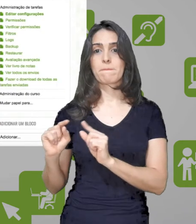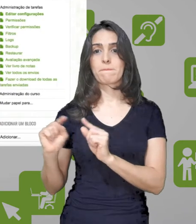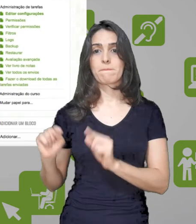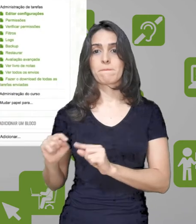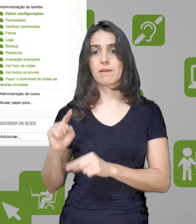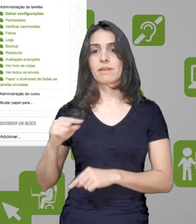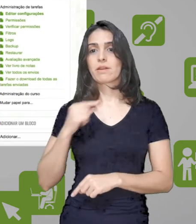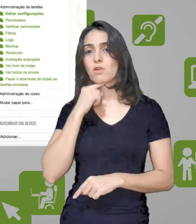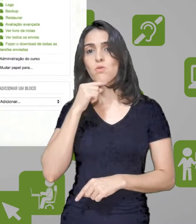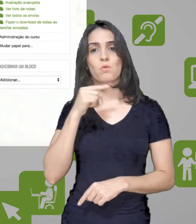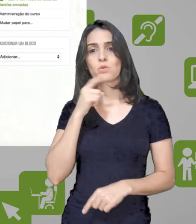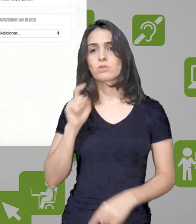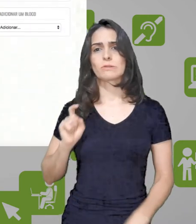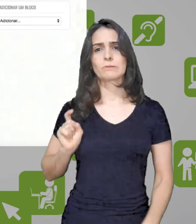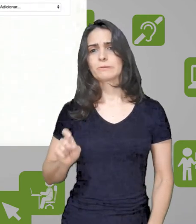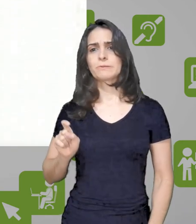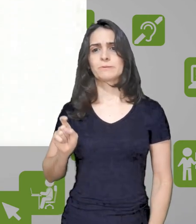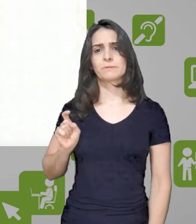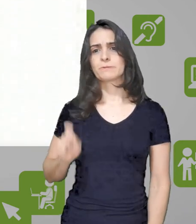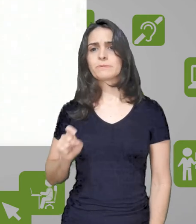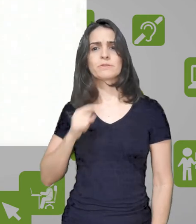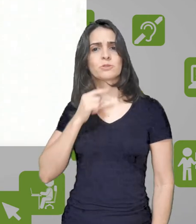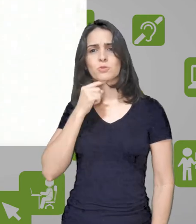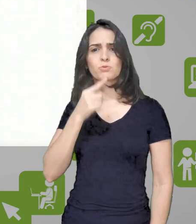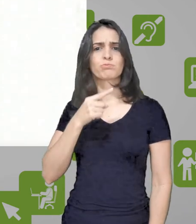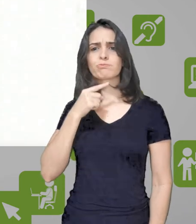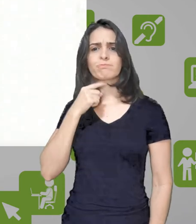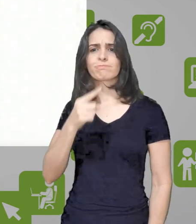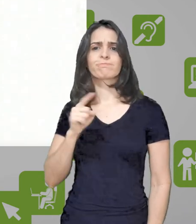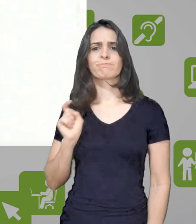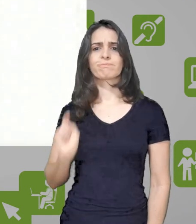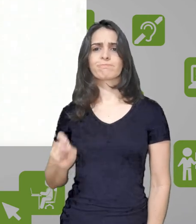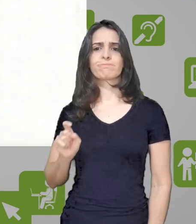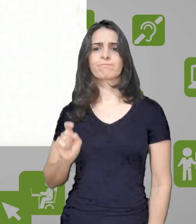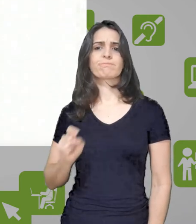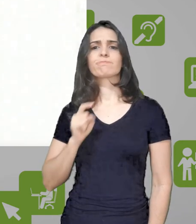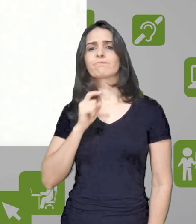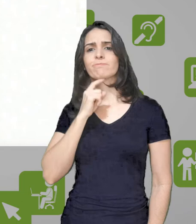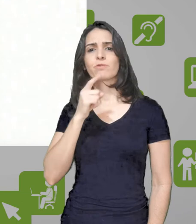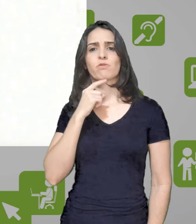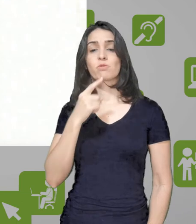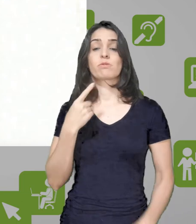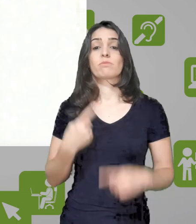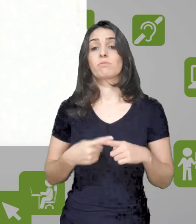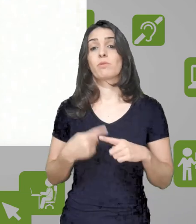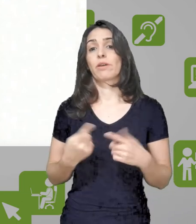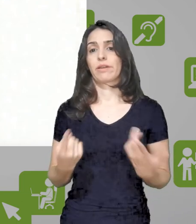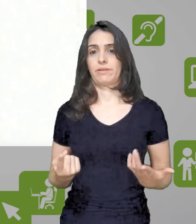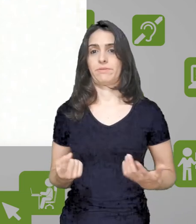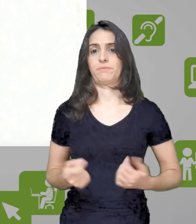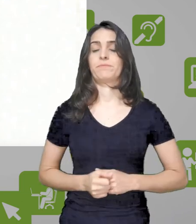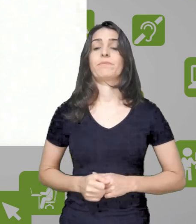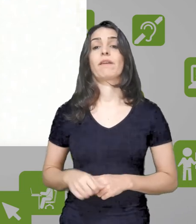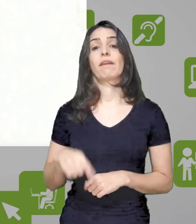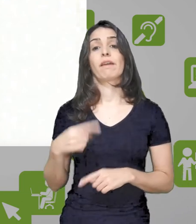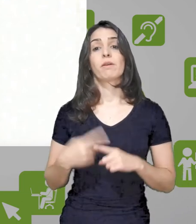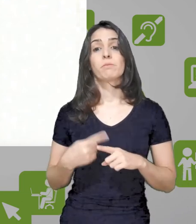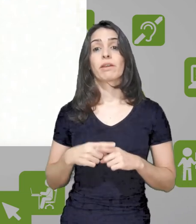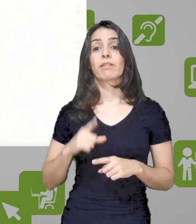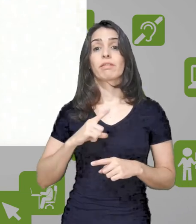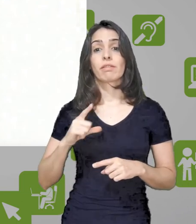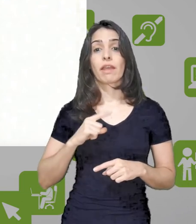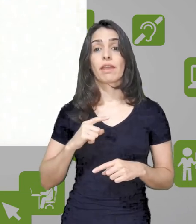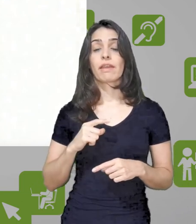como que aparece a conclusão. A opção é essa, conclusão de atividade no curso. E aí eu